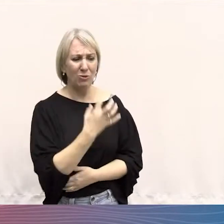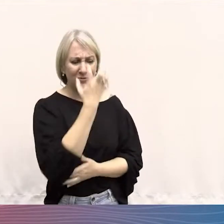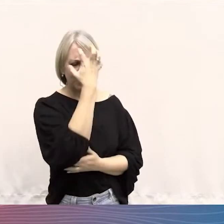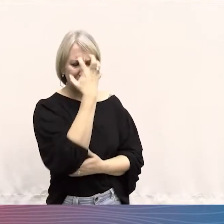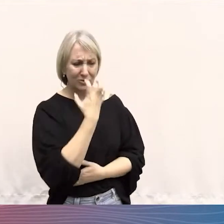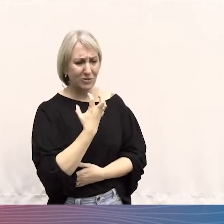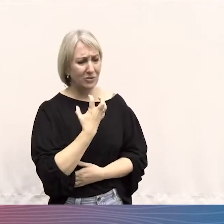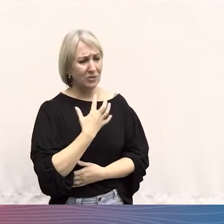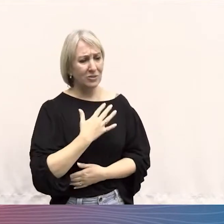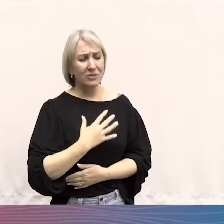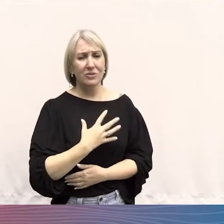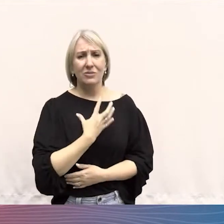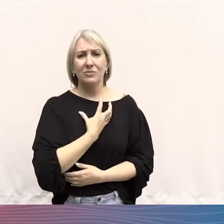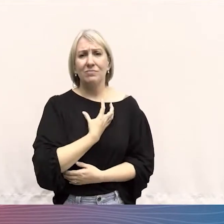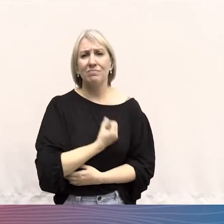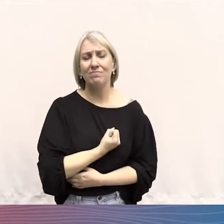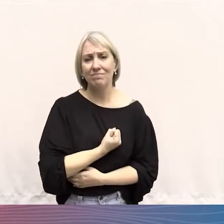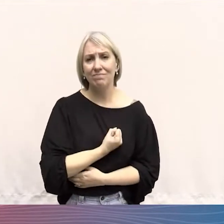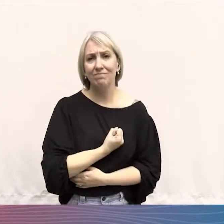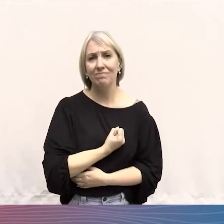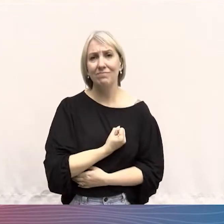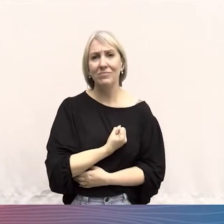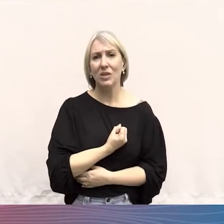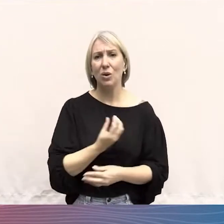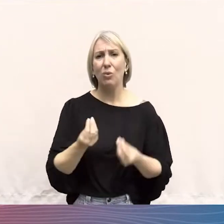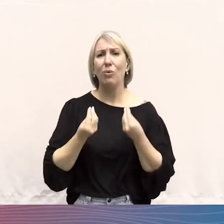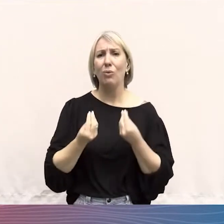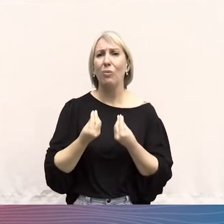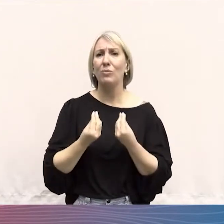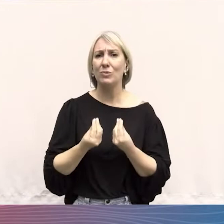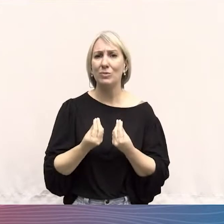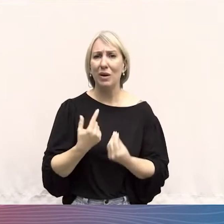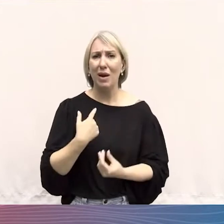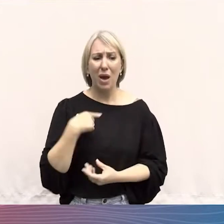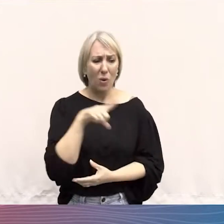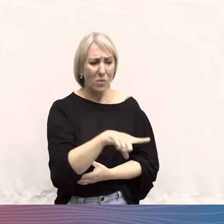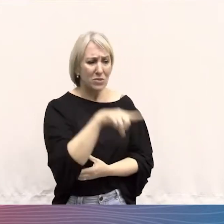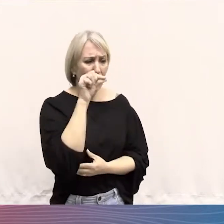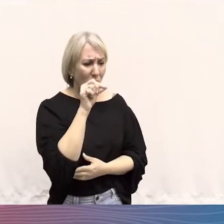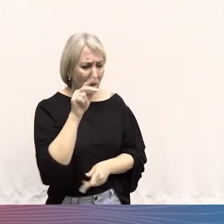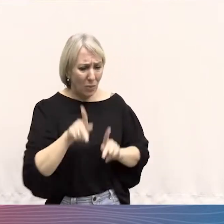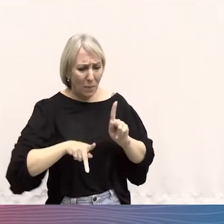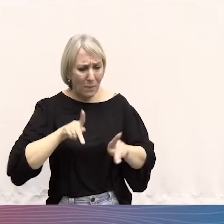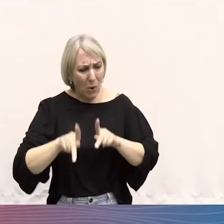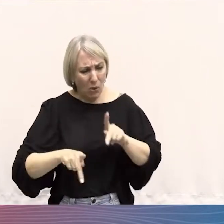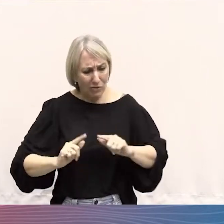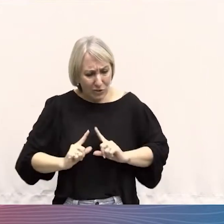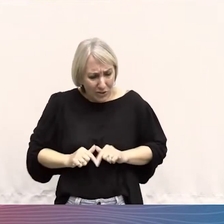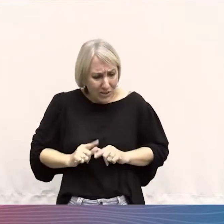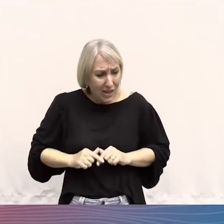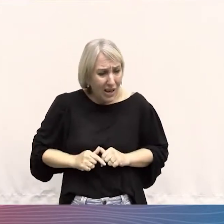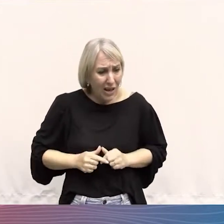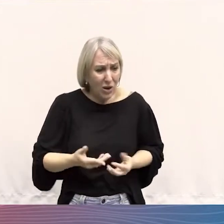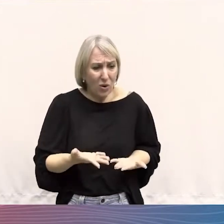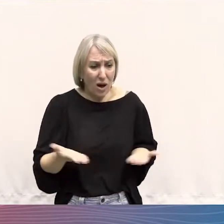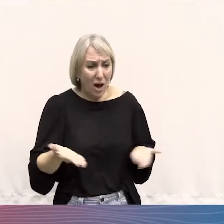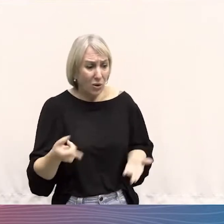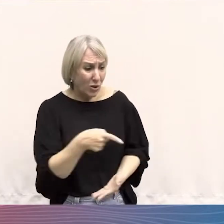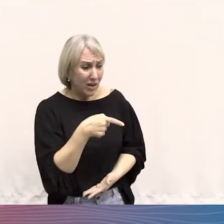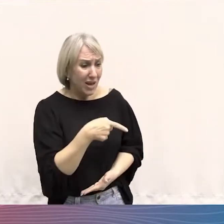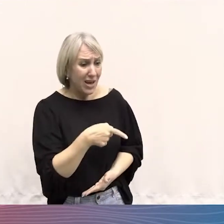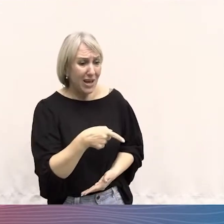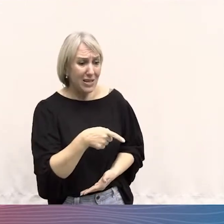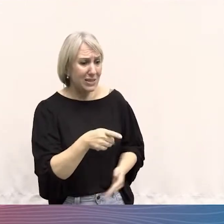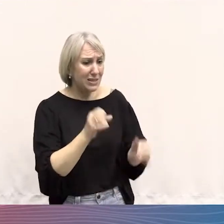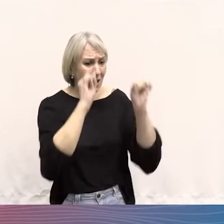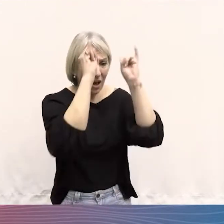Esse representante do reino de Deus na terra, envolvido com ídolos, não é?